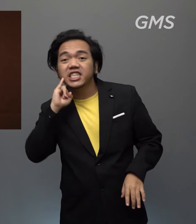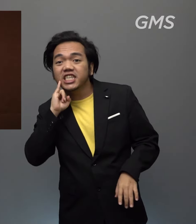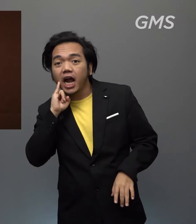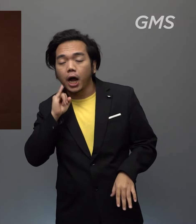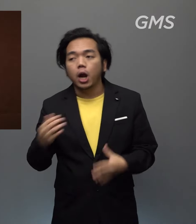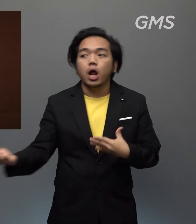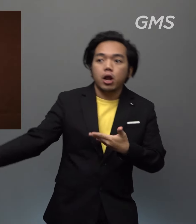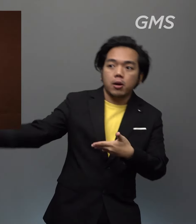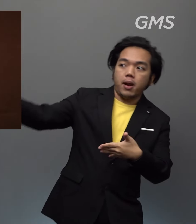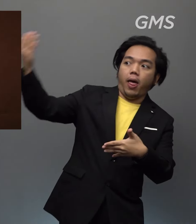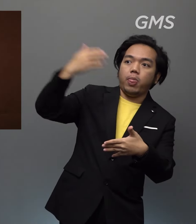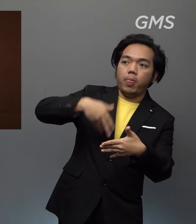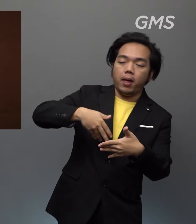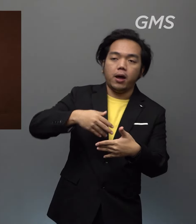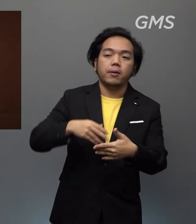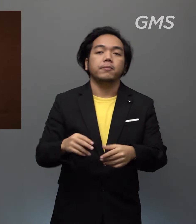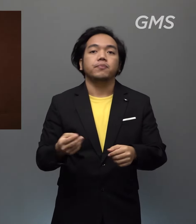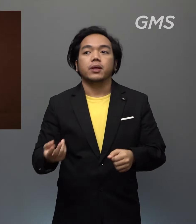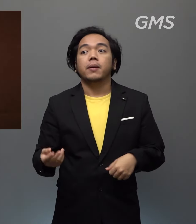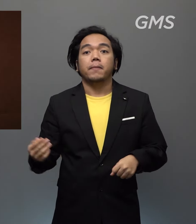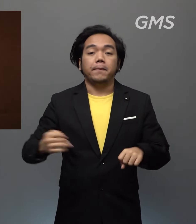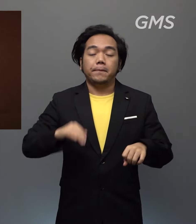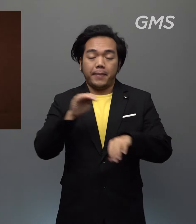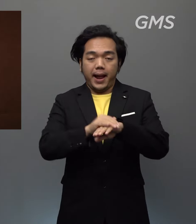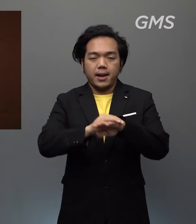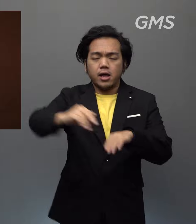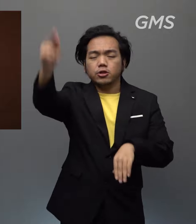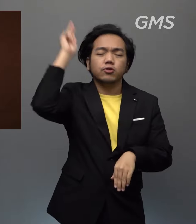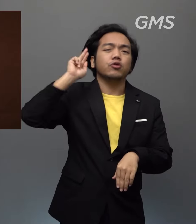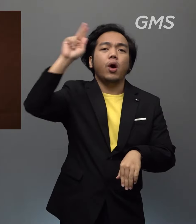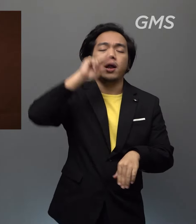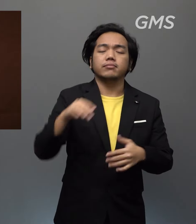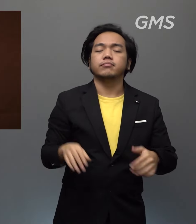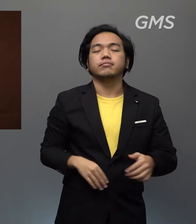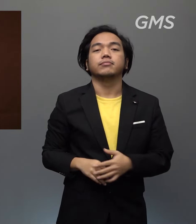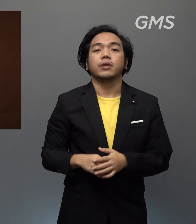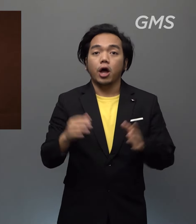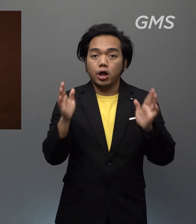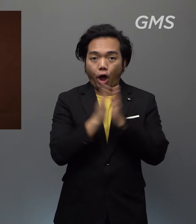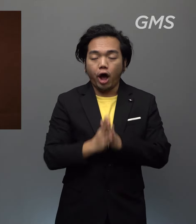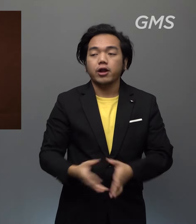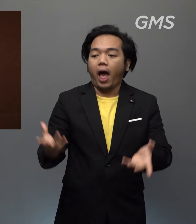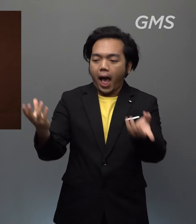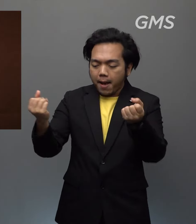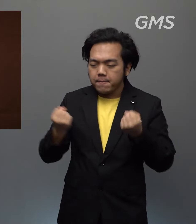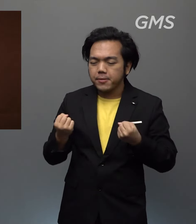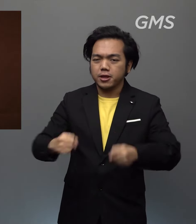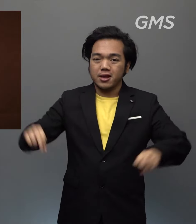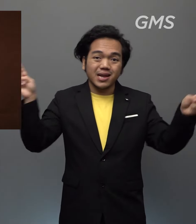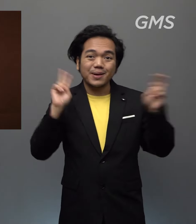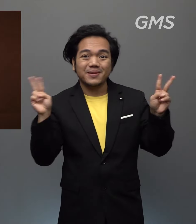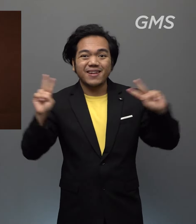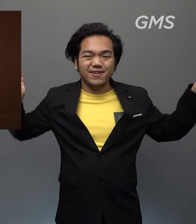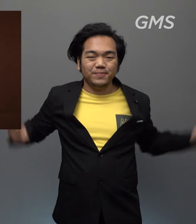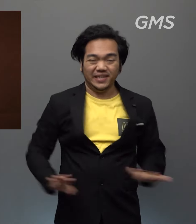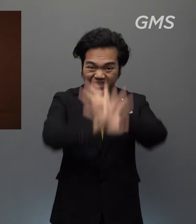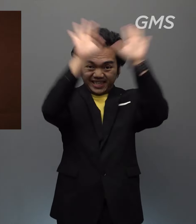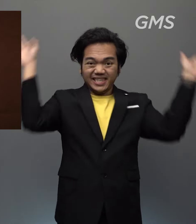jalannya Tuhan dan meraih kemenangan besar. Oke? Ini ceritanya. Tapi mari kita